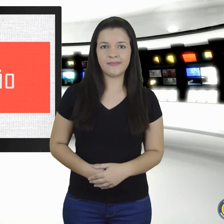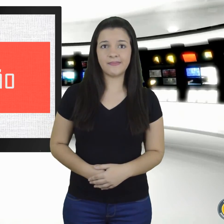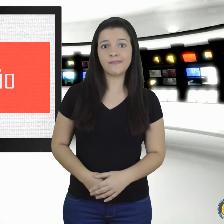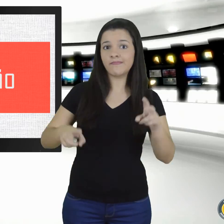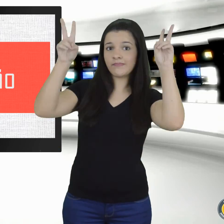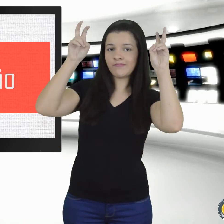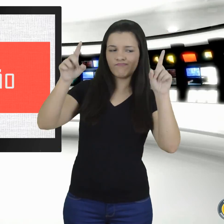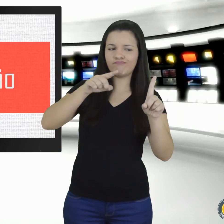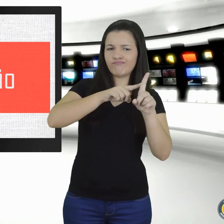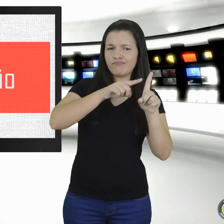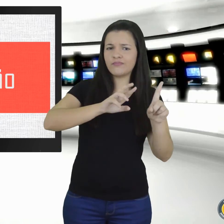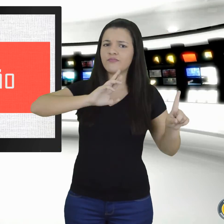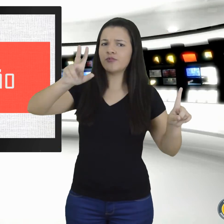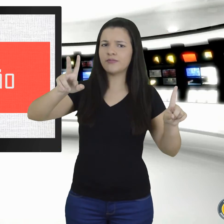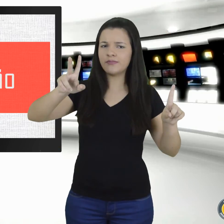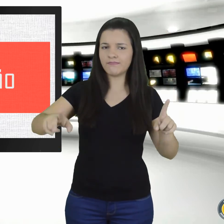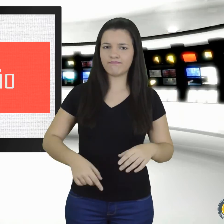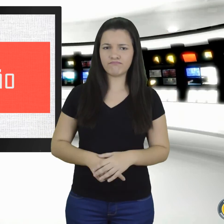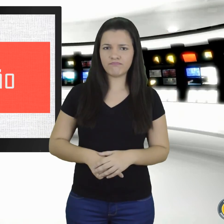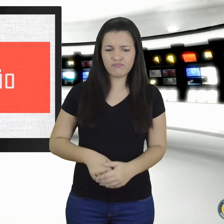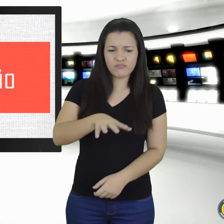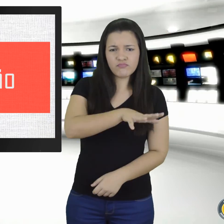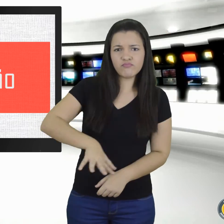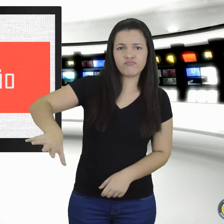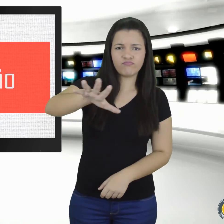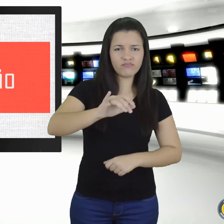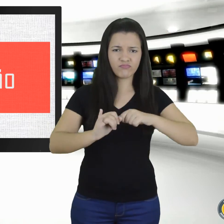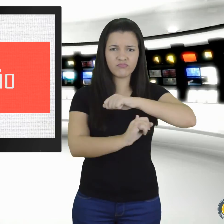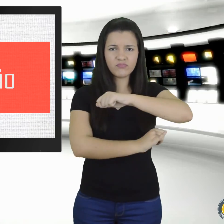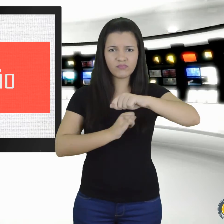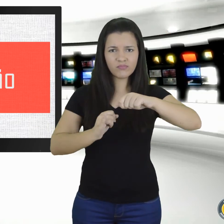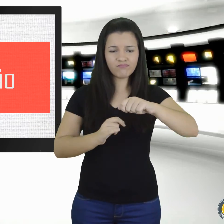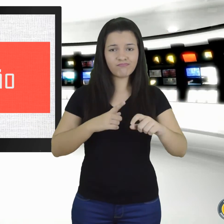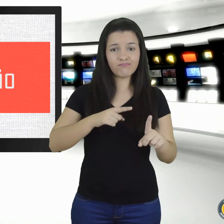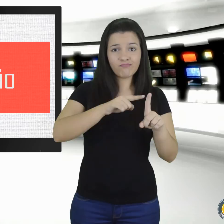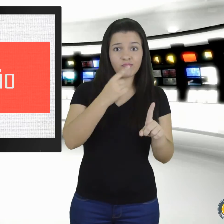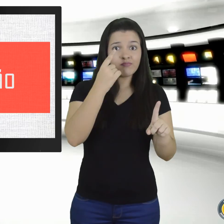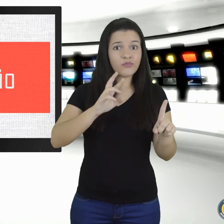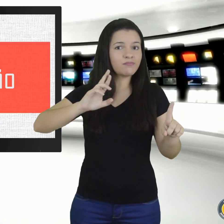Brasil, Ação Social para a Igualdade das Diferenças, em Curitiba, no Paraná,